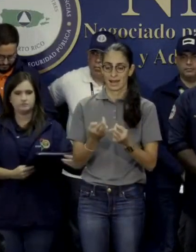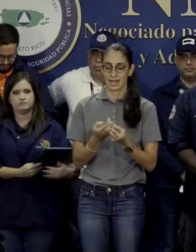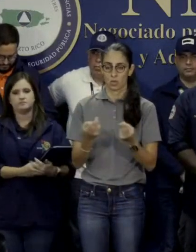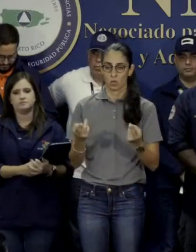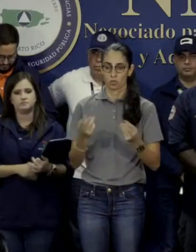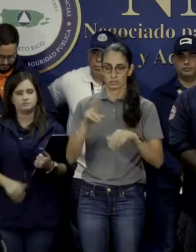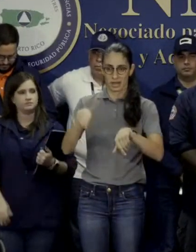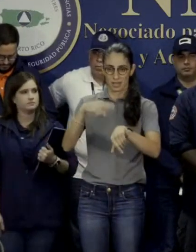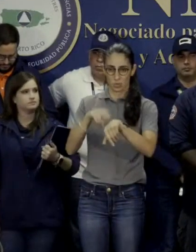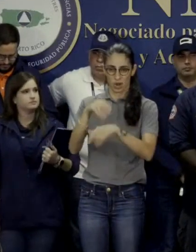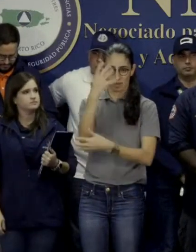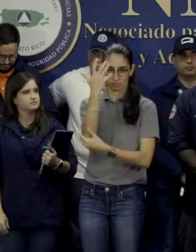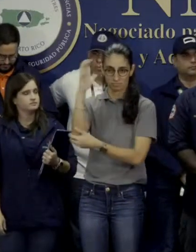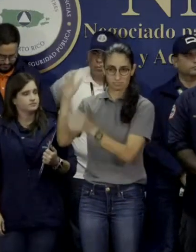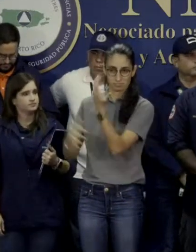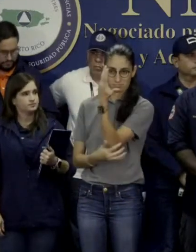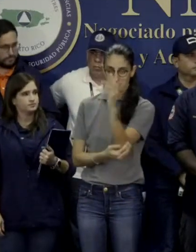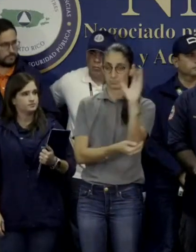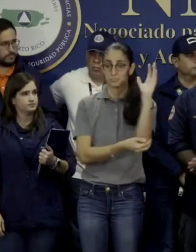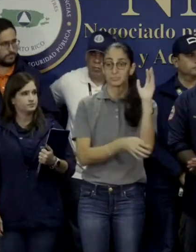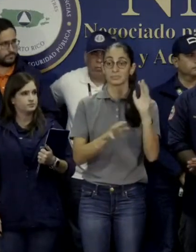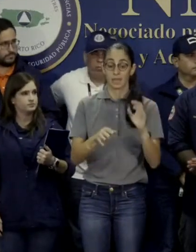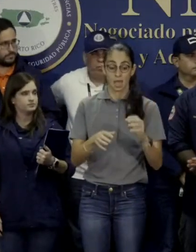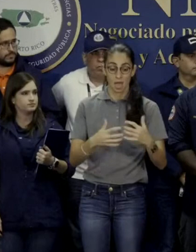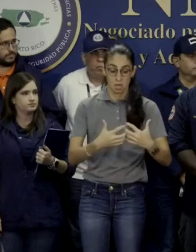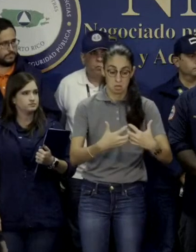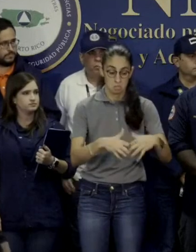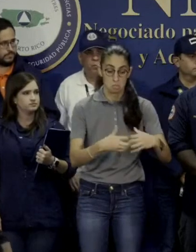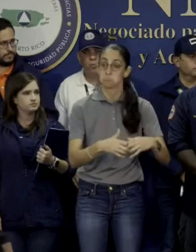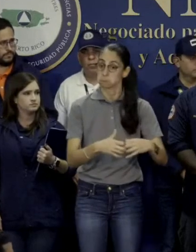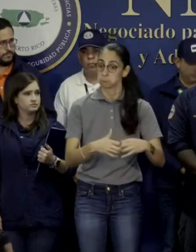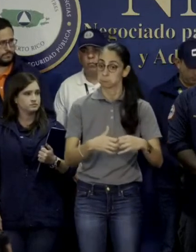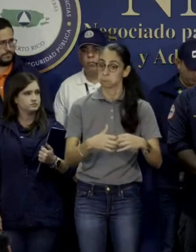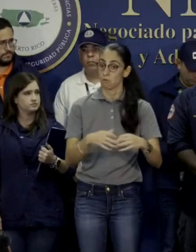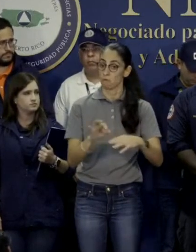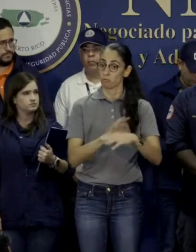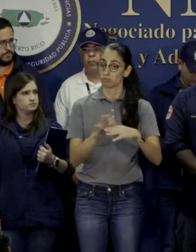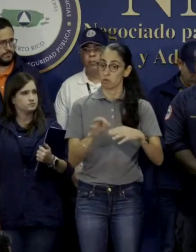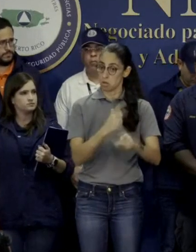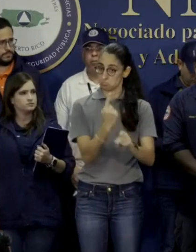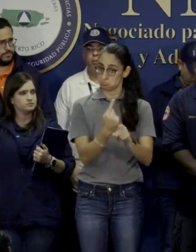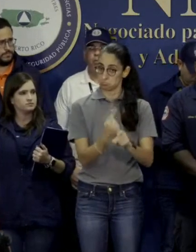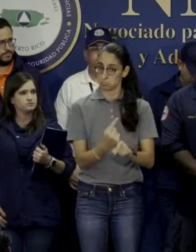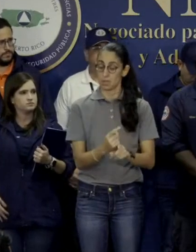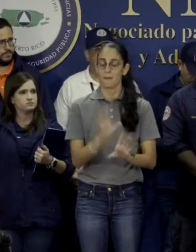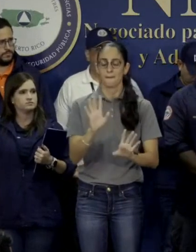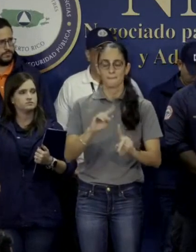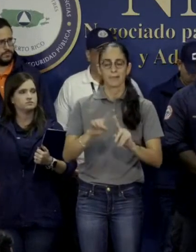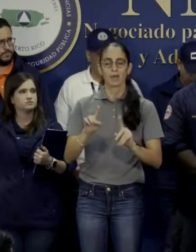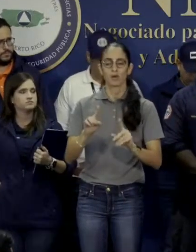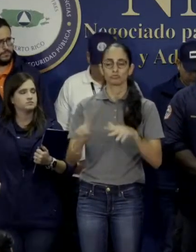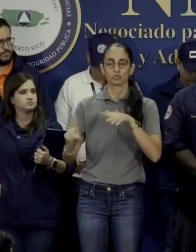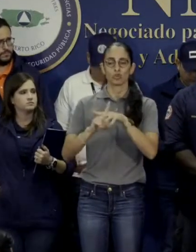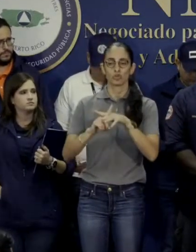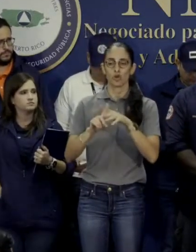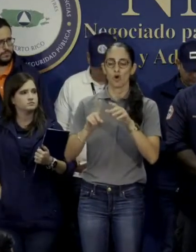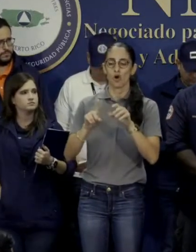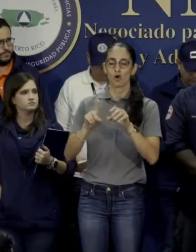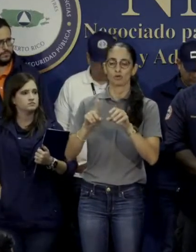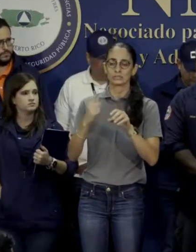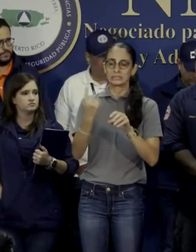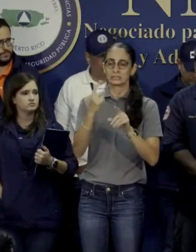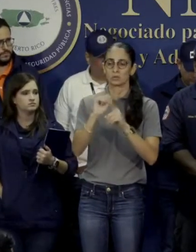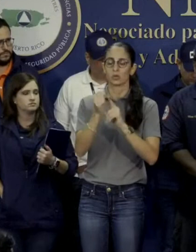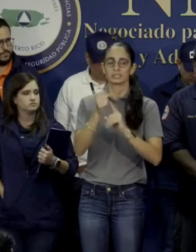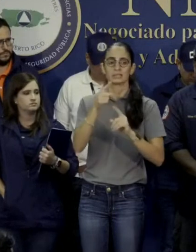Naturales y Ambientales, las bombas están operando adecuadamente, pero como surgió una situación en Cataño, quisiera